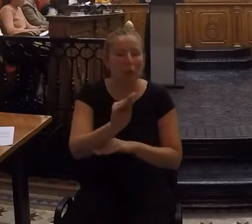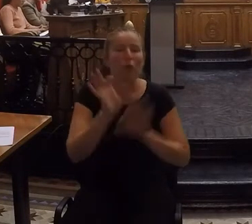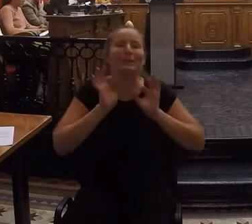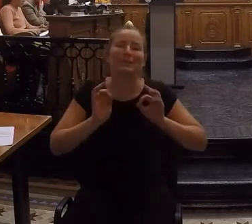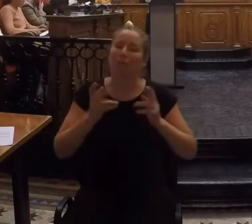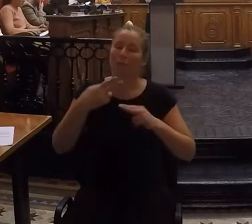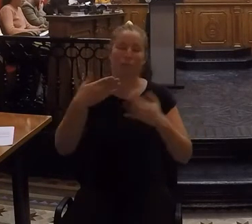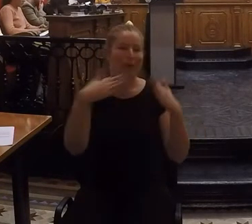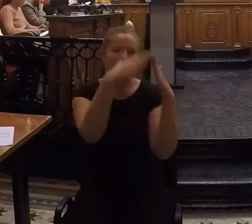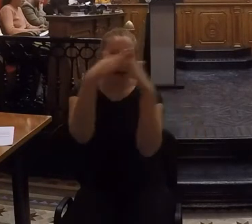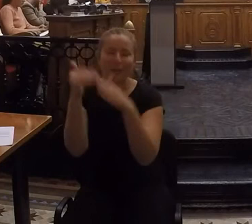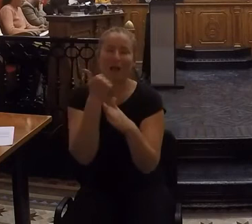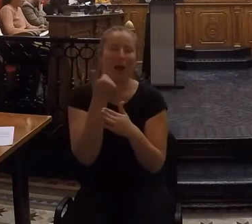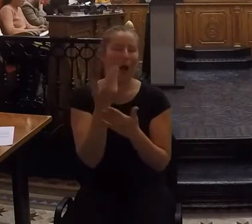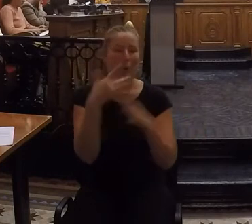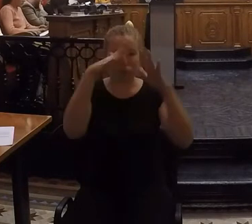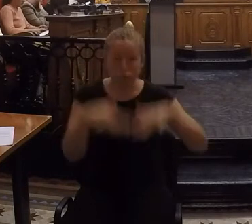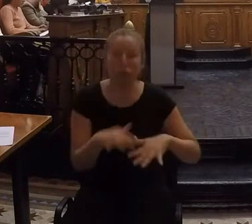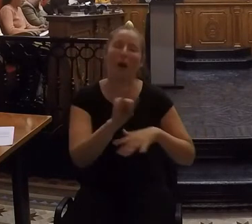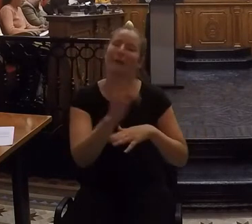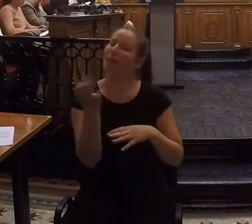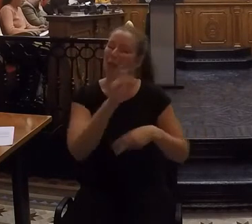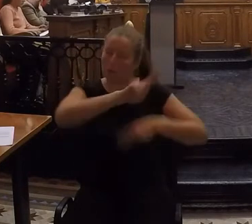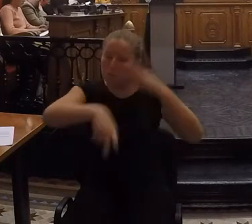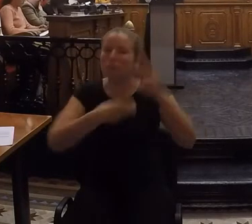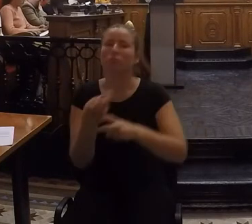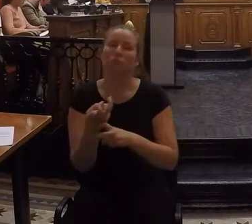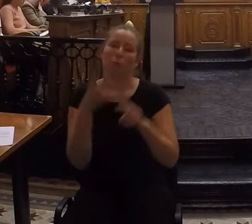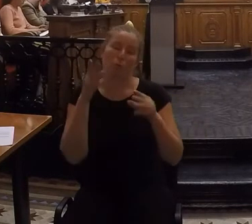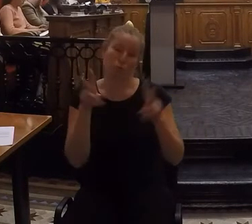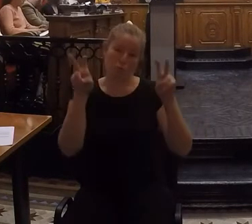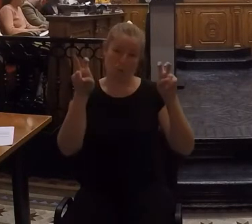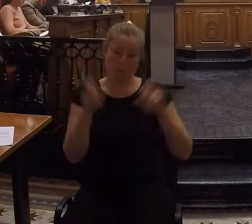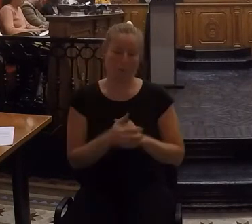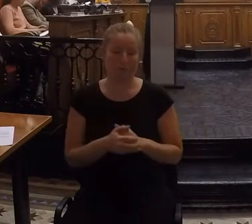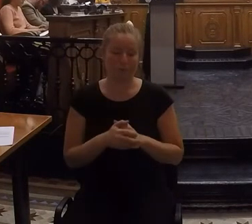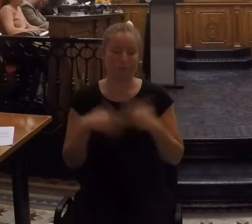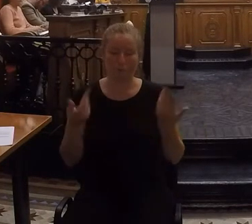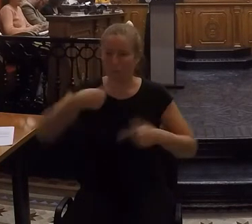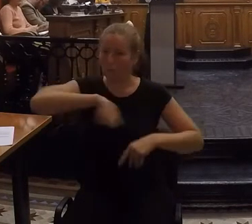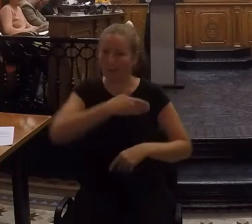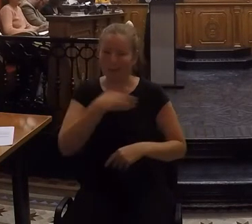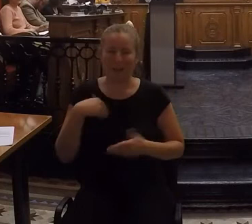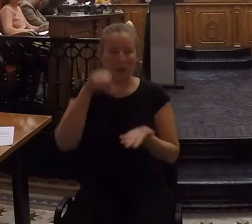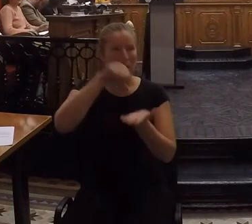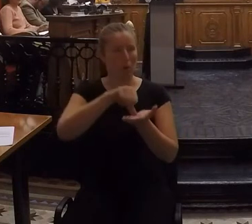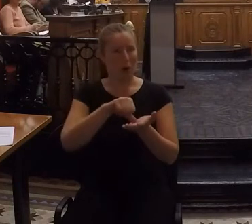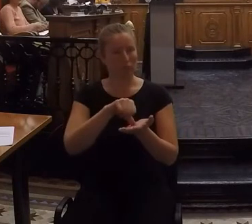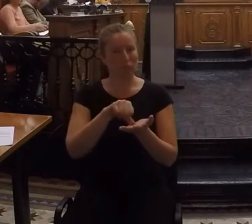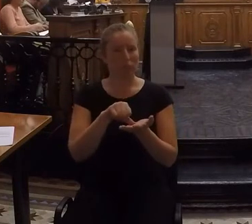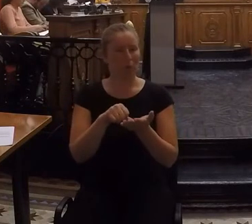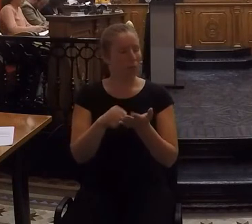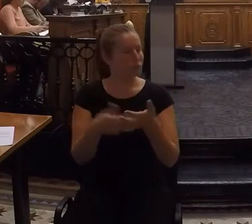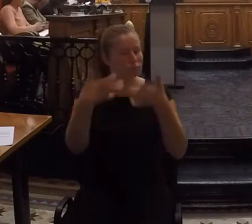viviendas. Inversor porque apuesta decididamente por la inversión como motor para el progreso de una ciudad, poniendo en